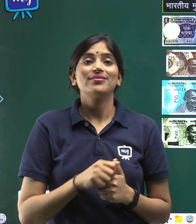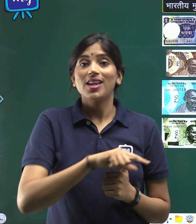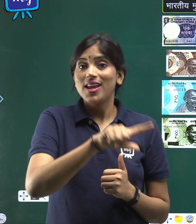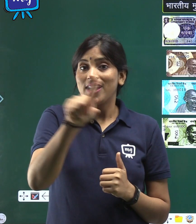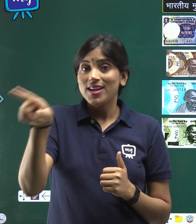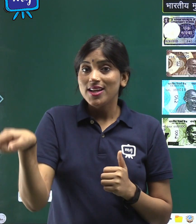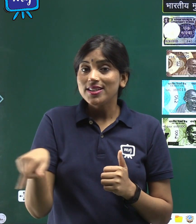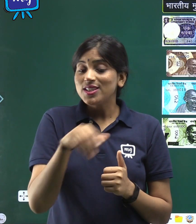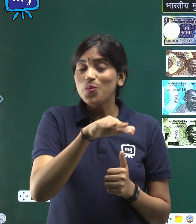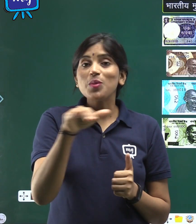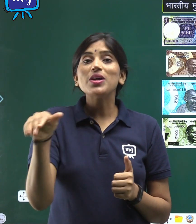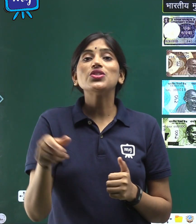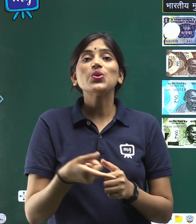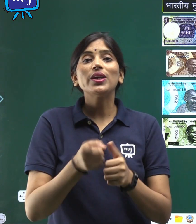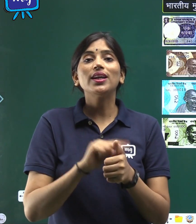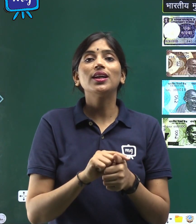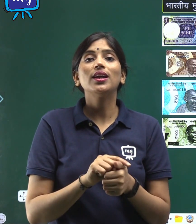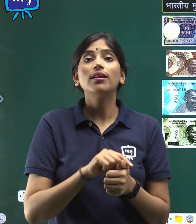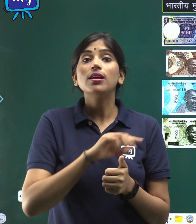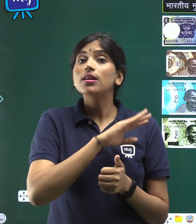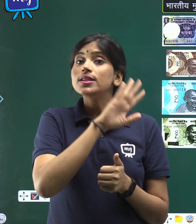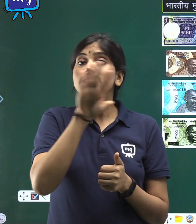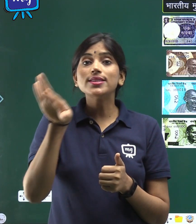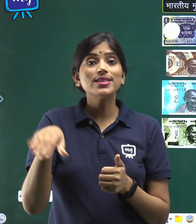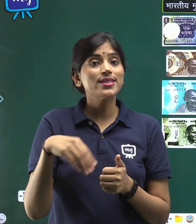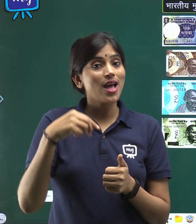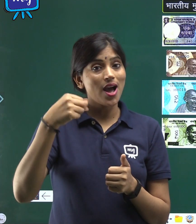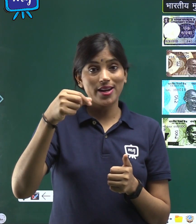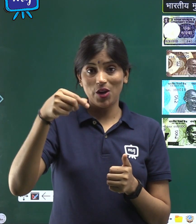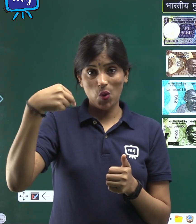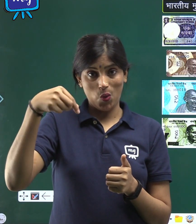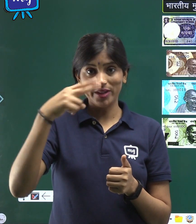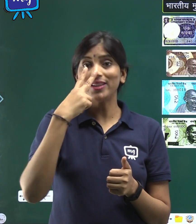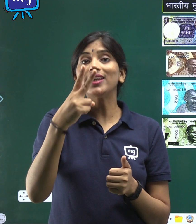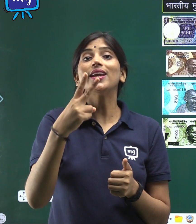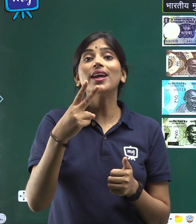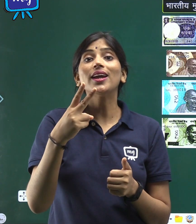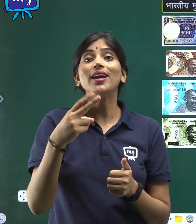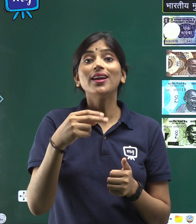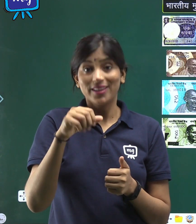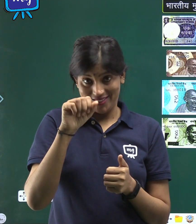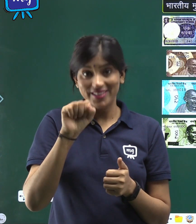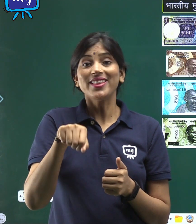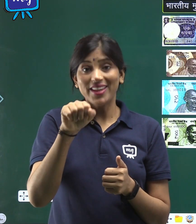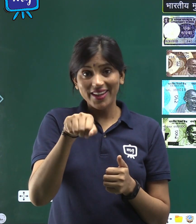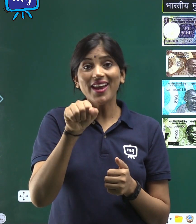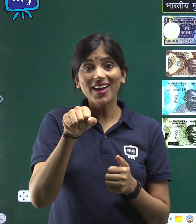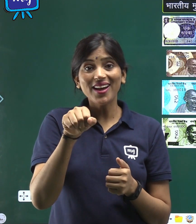सभी बच्चों ने ये सारे नोट देखे हैं? देखे हैं ना